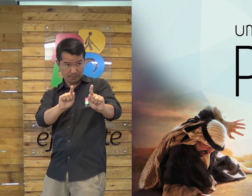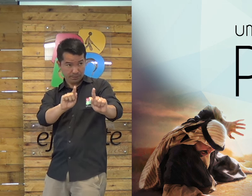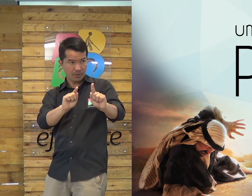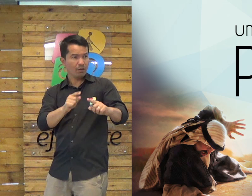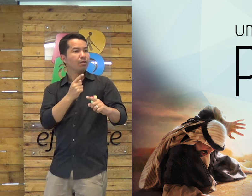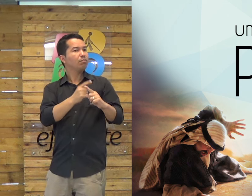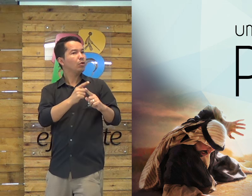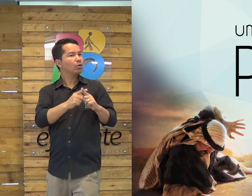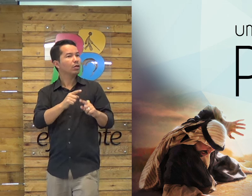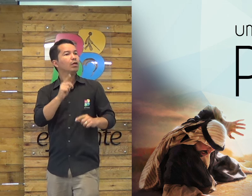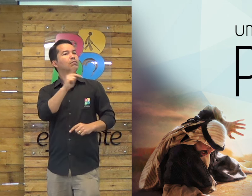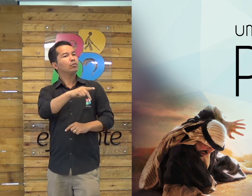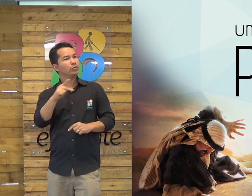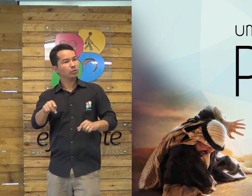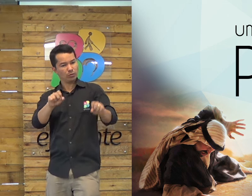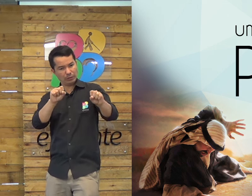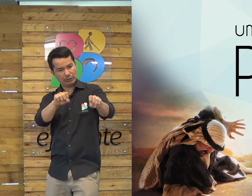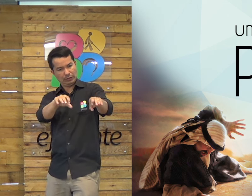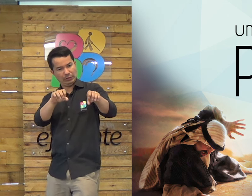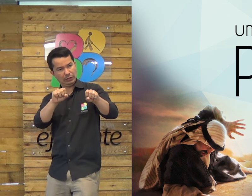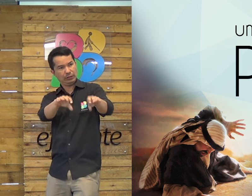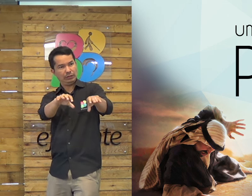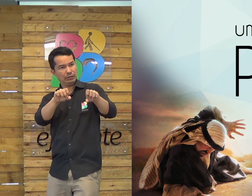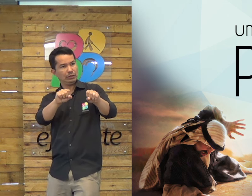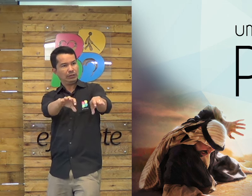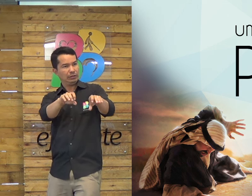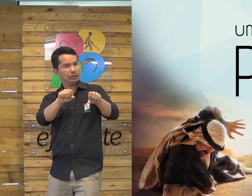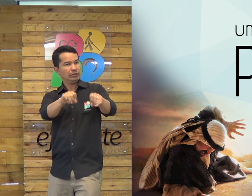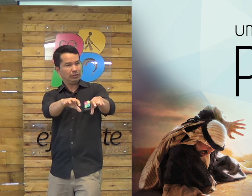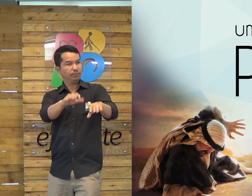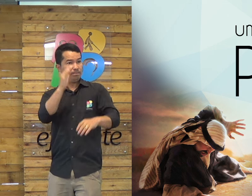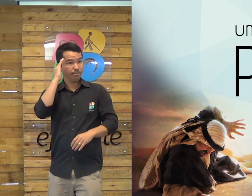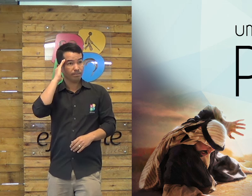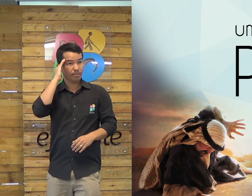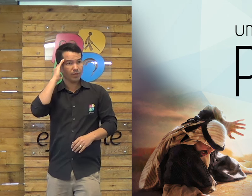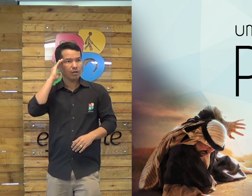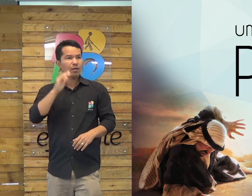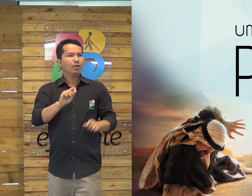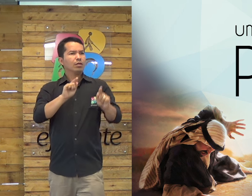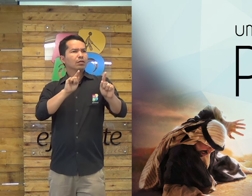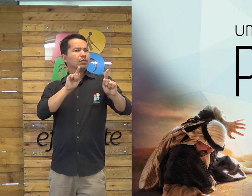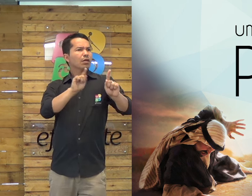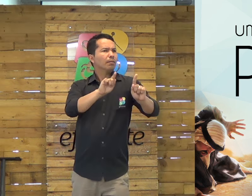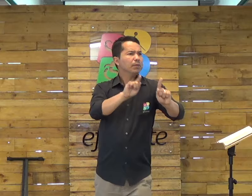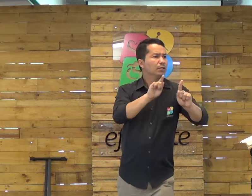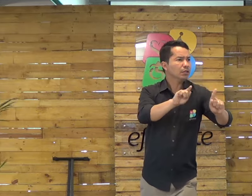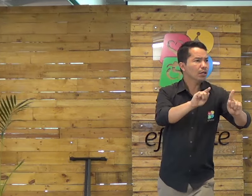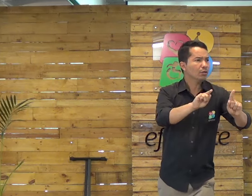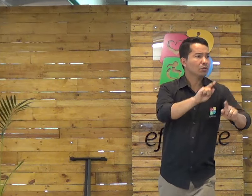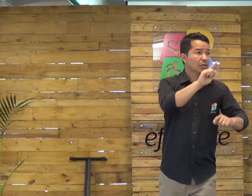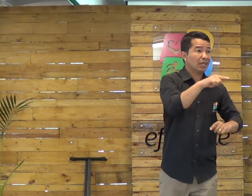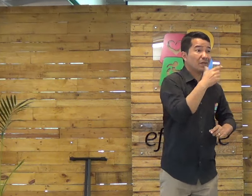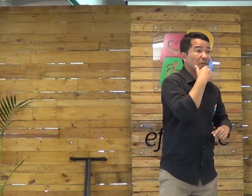esse, Gamaliel. Por quê? Ele era professor de Paulo, ele passava os ensinamentos para Paulo.